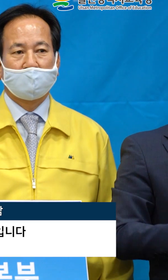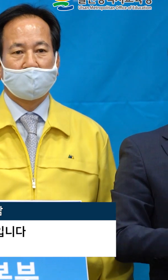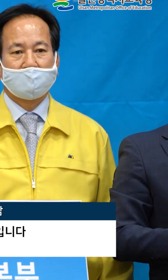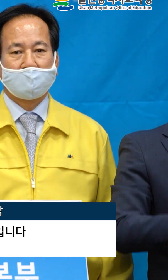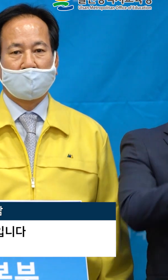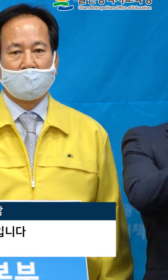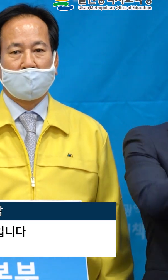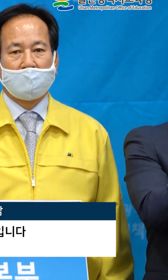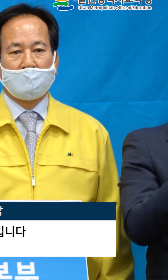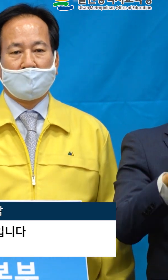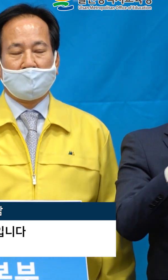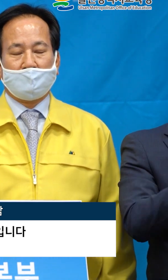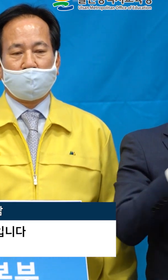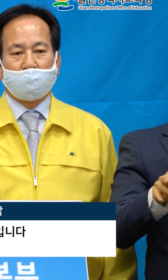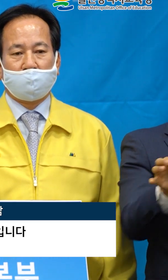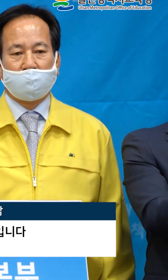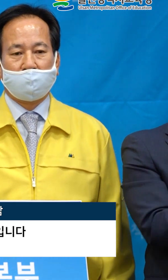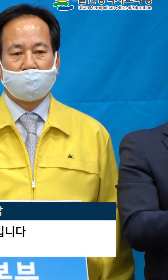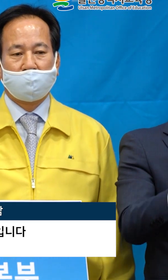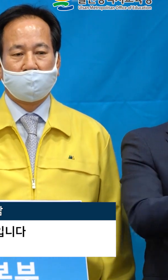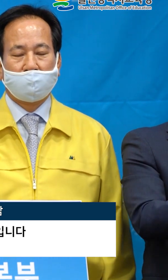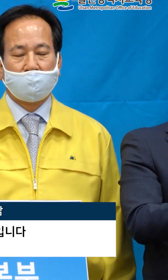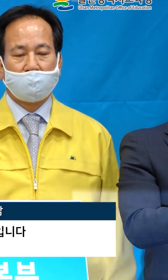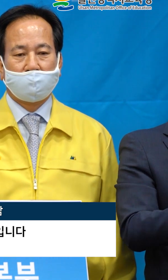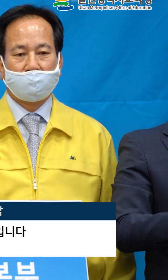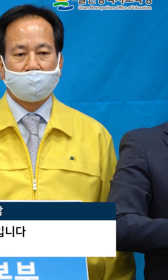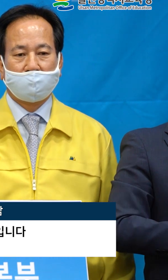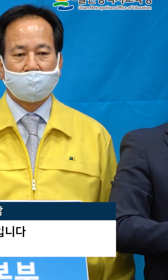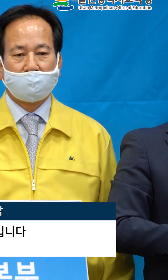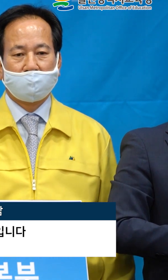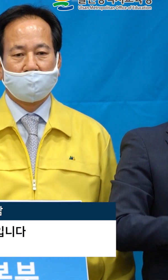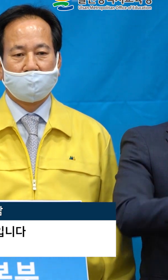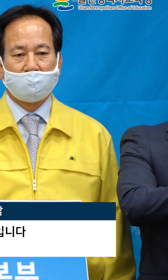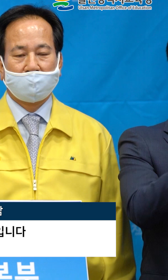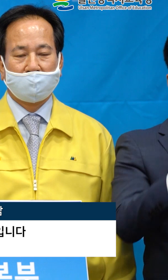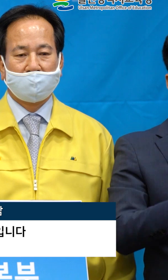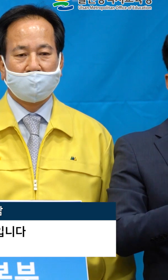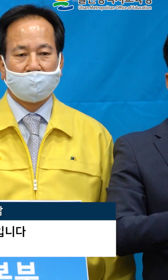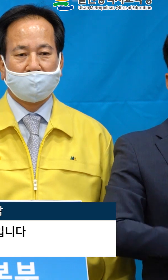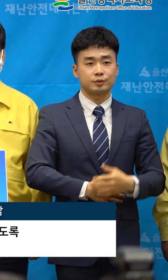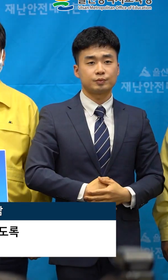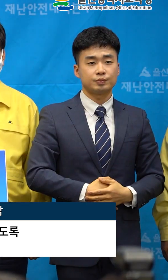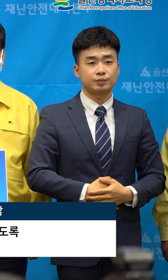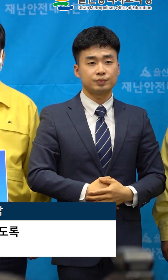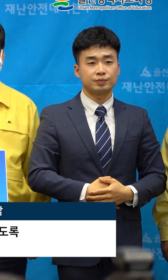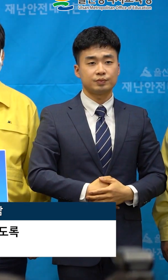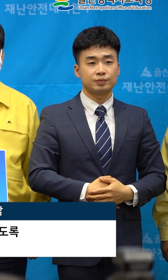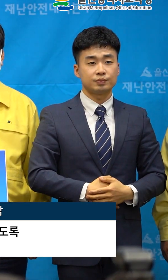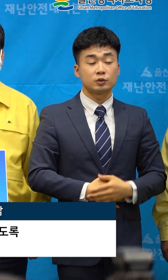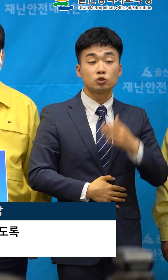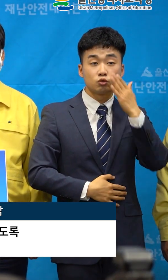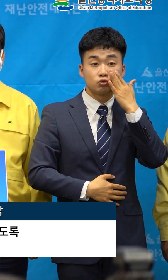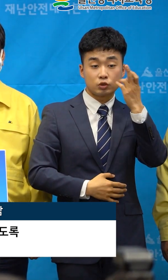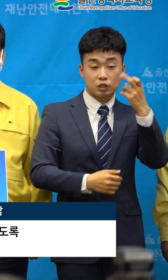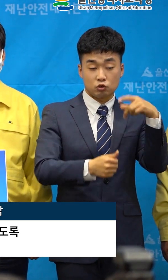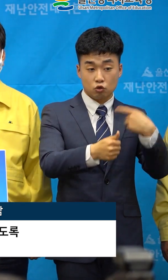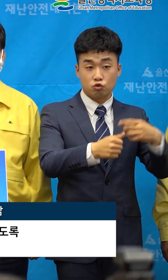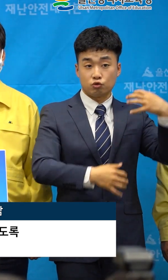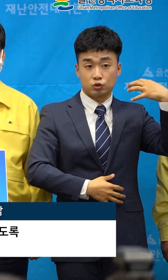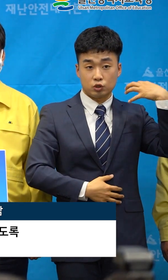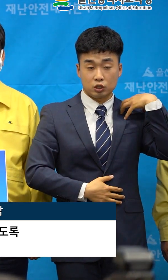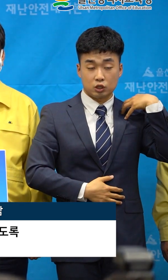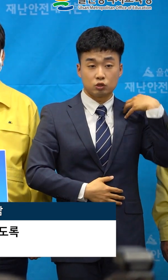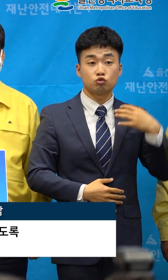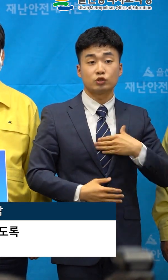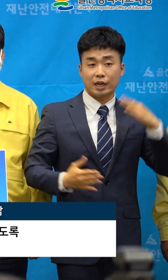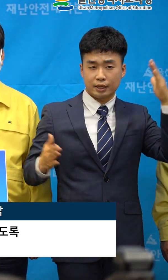코로나19와 함께 지금의 경제위기도 충분히 이겨낼 수 있을 것입니다. 울산시 교육청은 우리